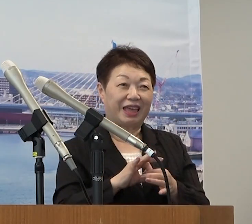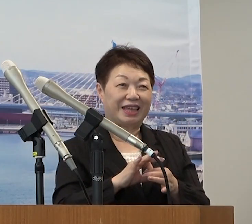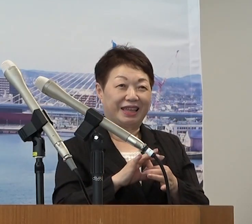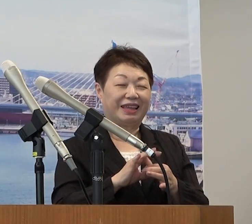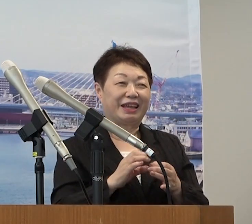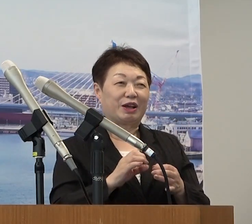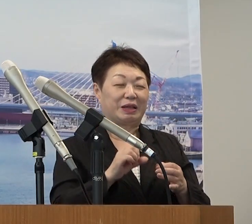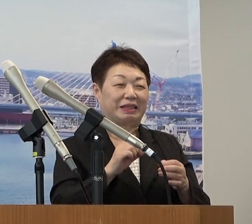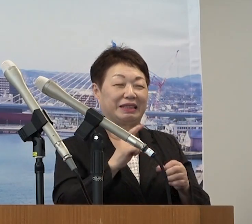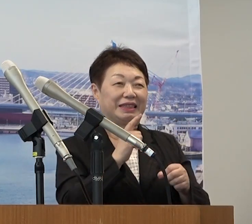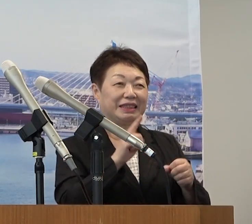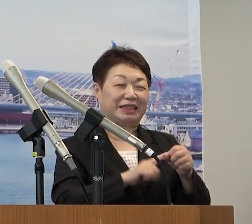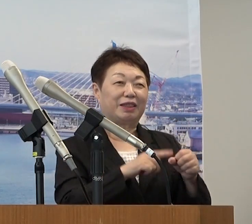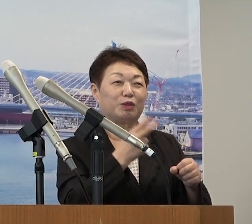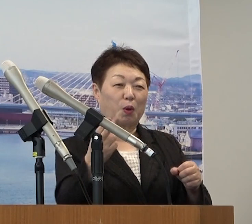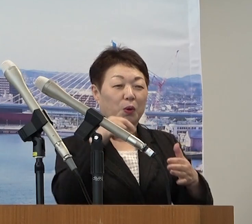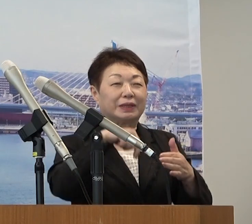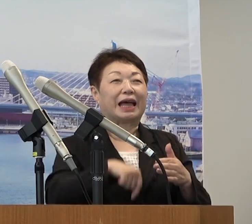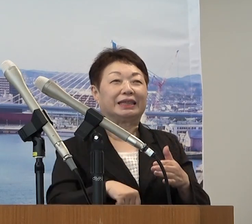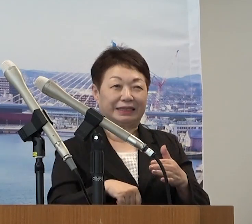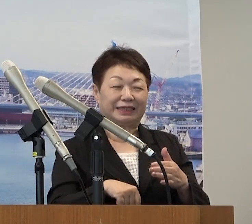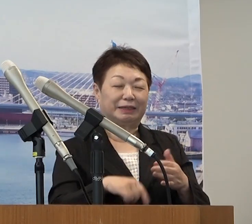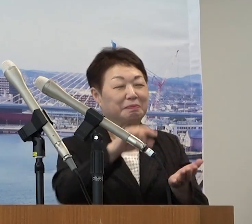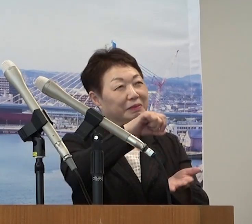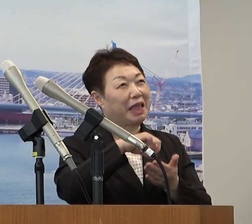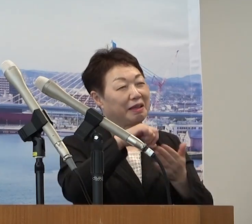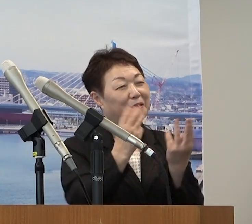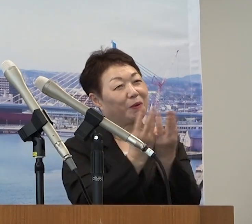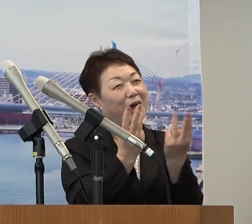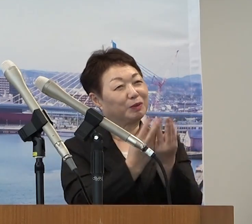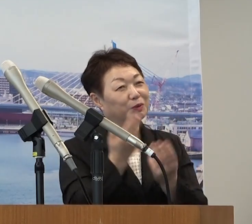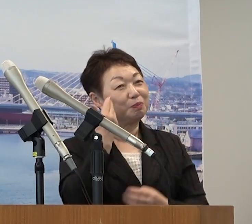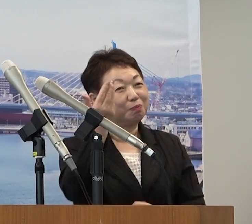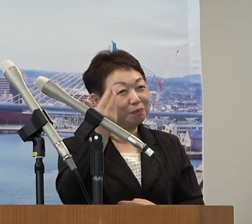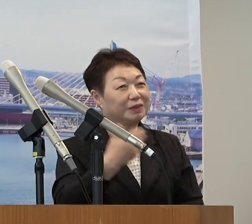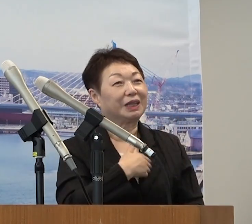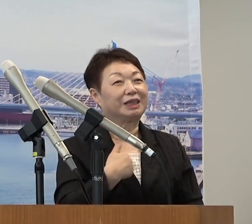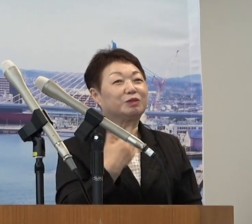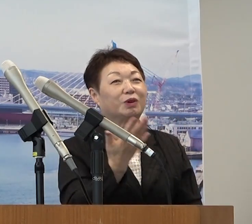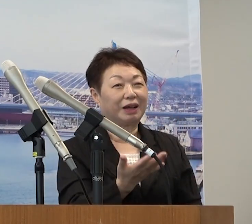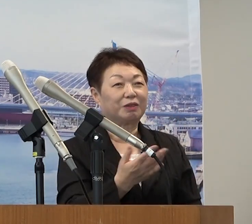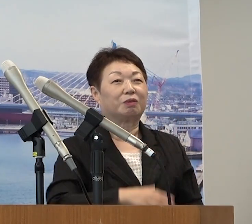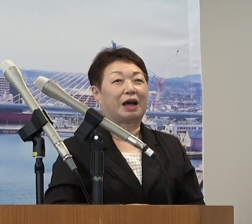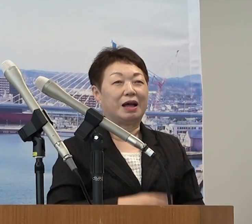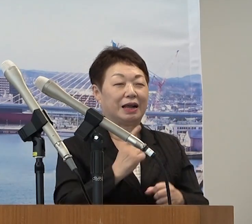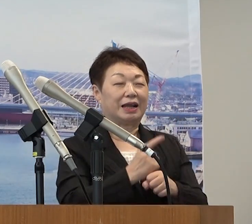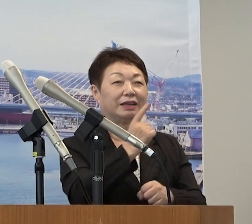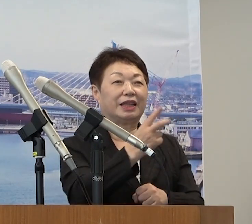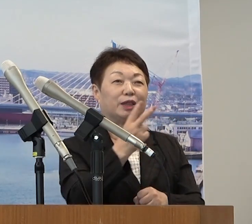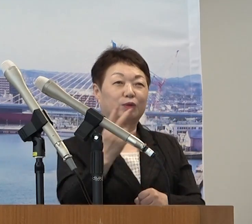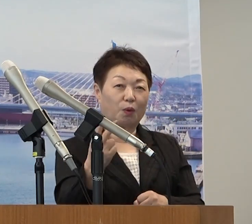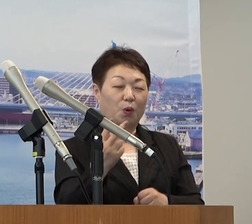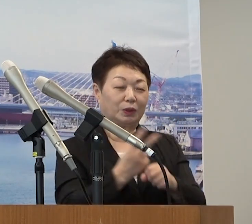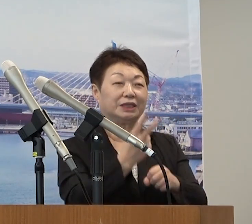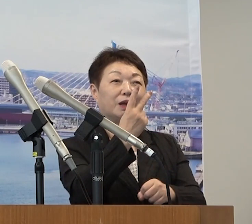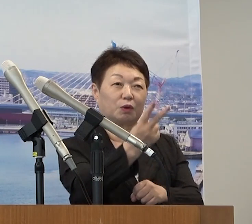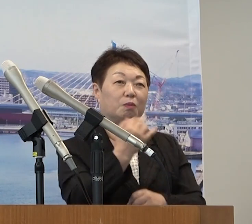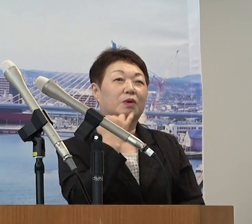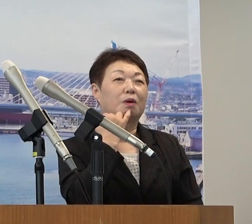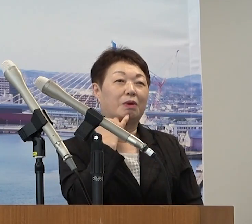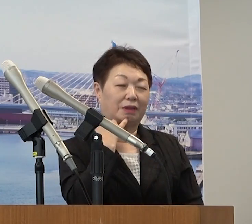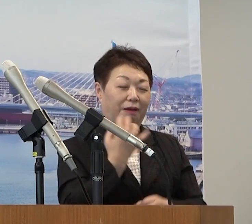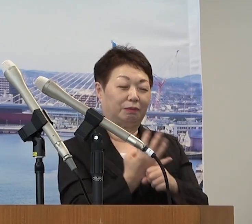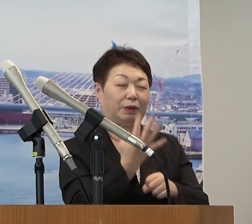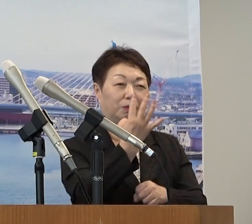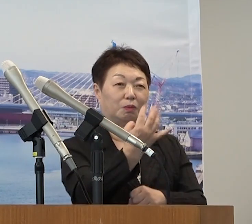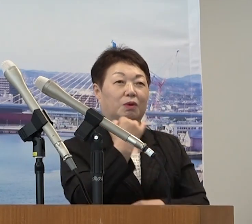に相談来るんや、まあ、提案が来るんじゃないかとか、まあ、これぐ、うん、まあ例えば来年度とか、まあ、2年後でも何でもいいんですけど4年後